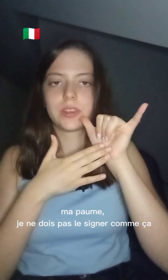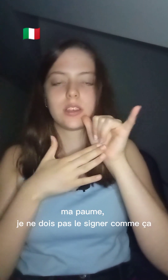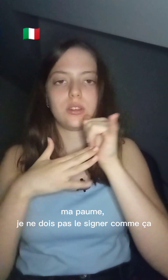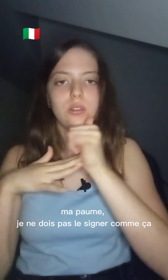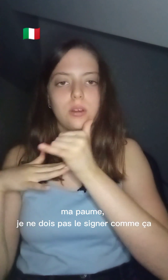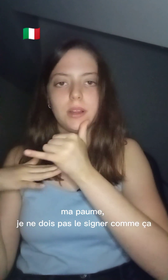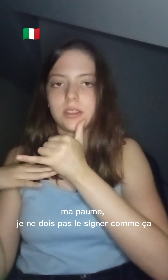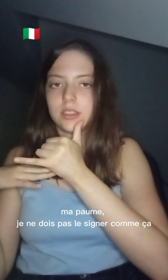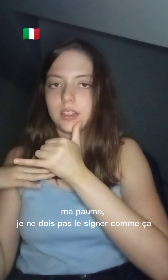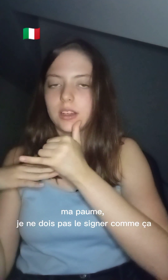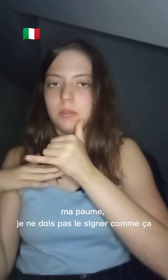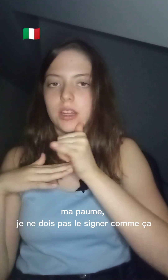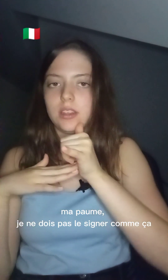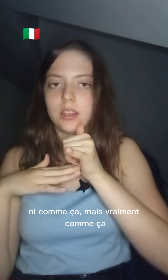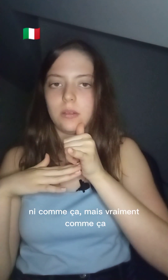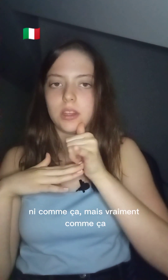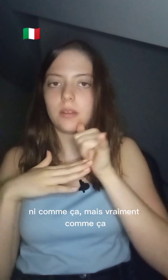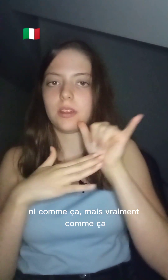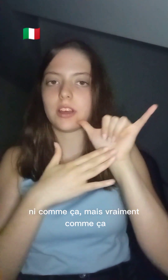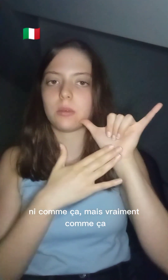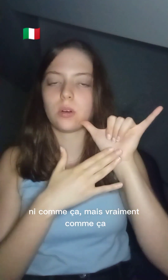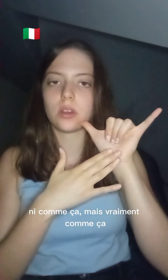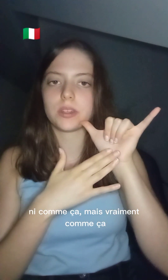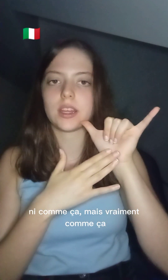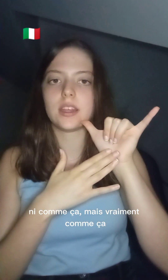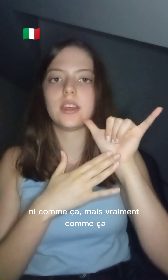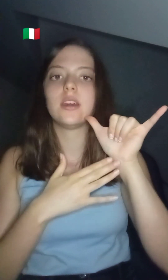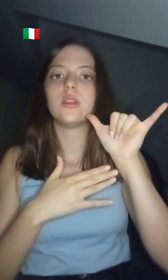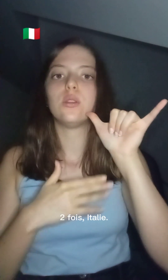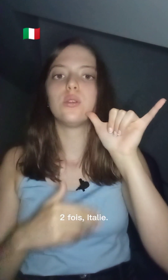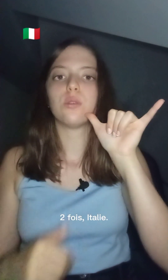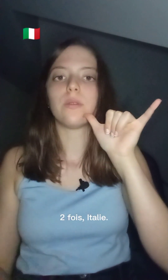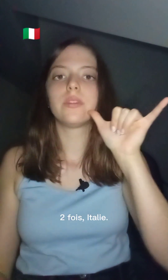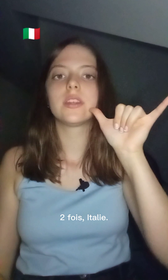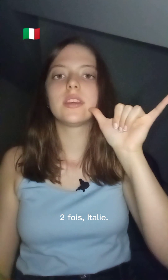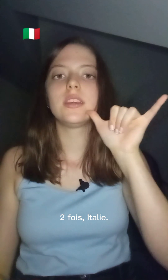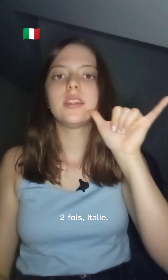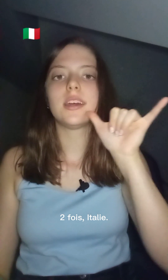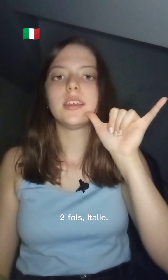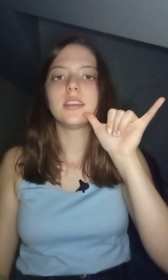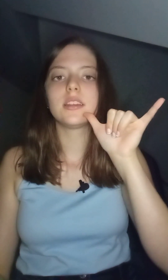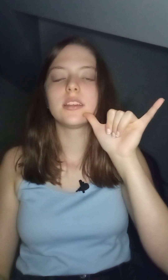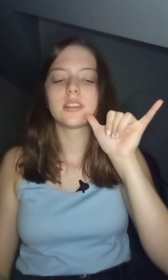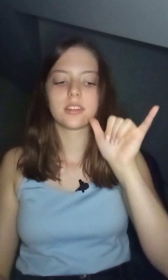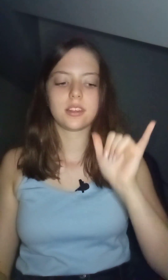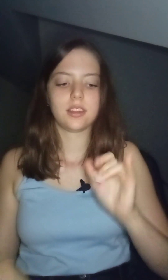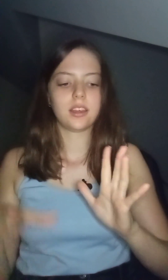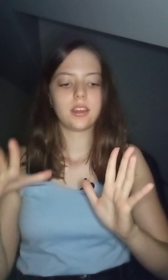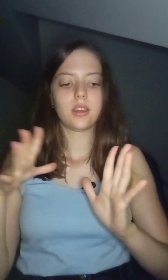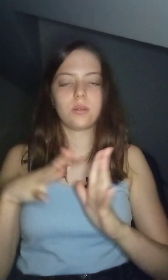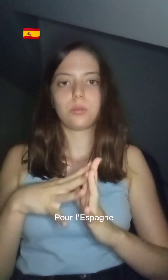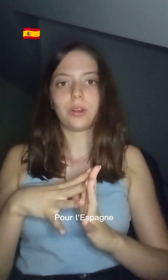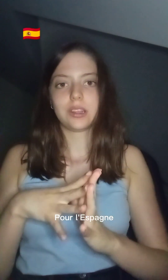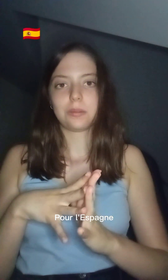Je ne dois pas le signer comme ça, ni comme ça, mais vraiment comme ça. 2 fois. Italie. Pour